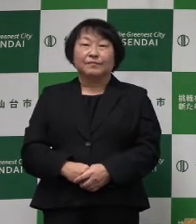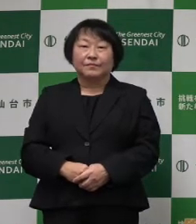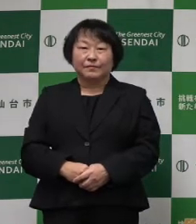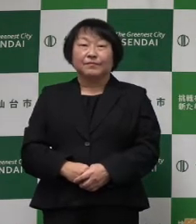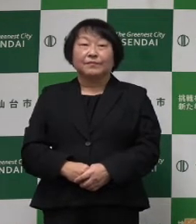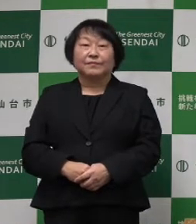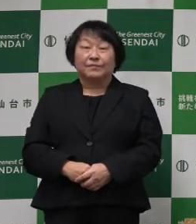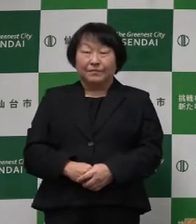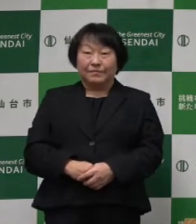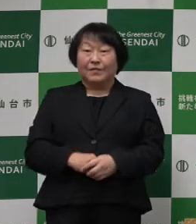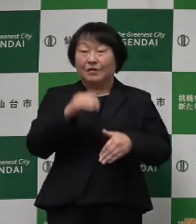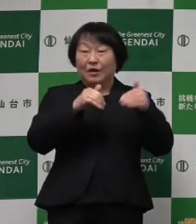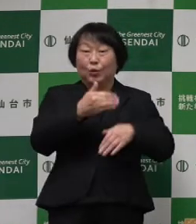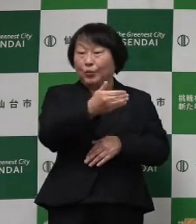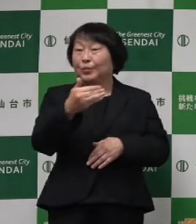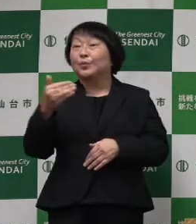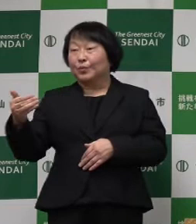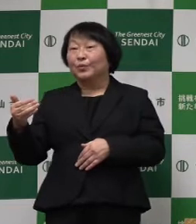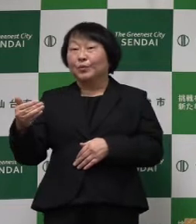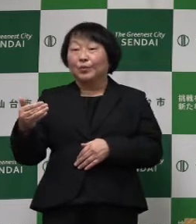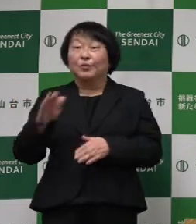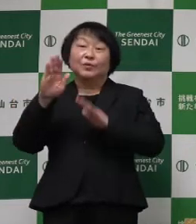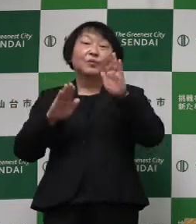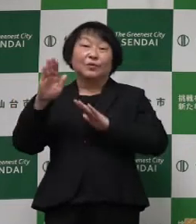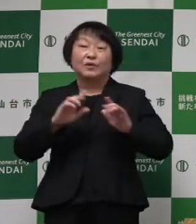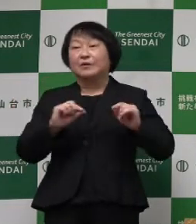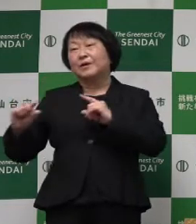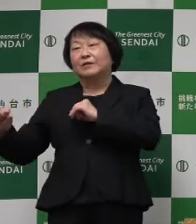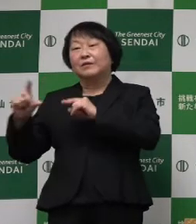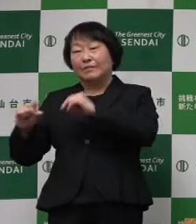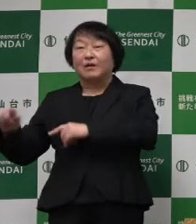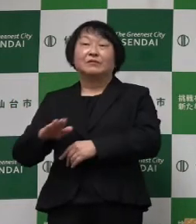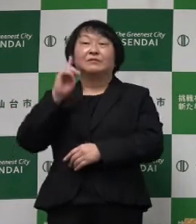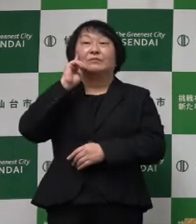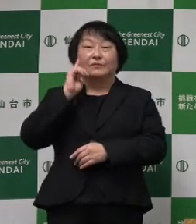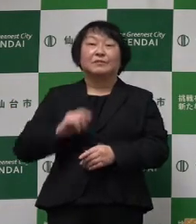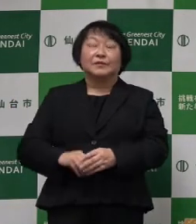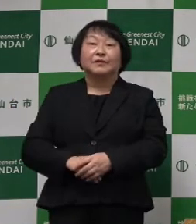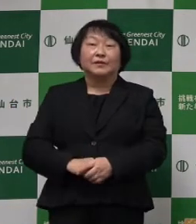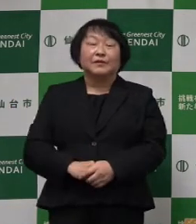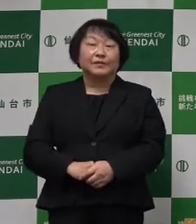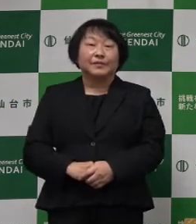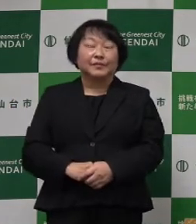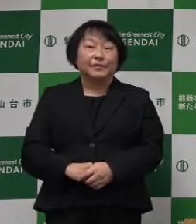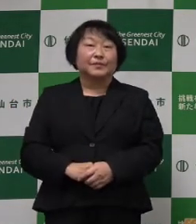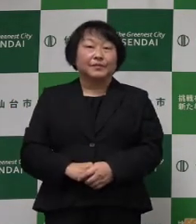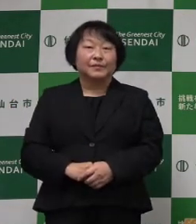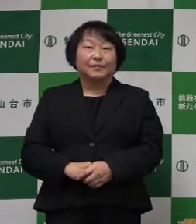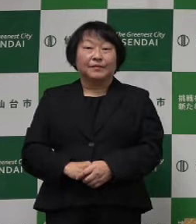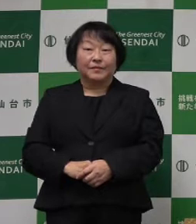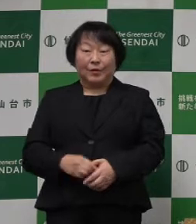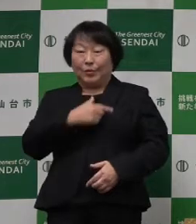各選挙区ごとにいろいろな状況の違いというのがあったんだろうと思いますし、その候補